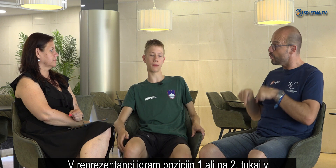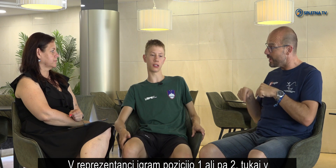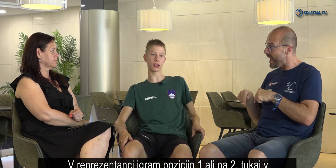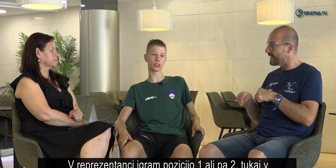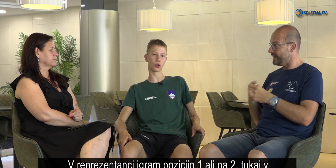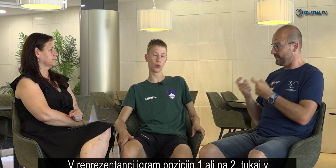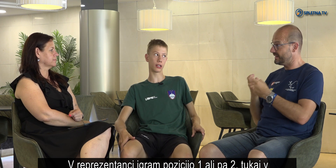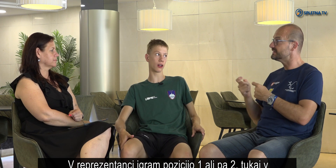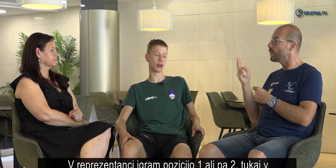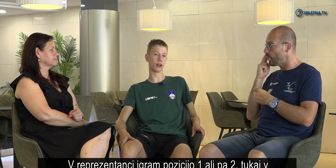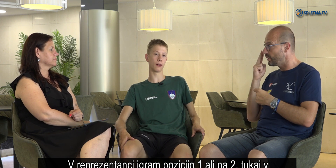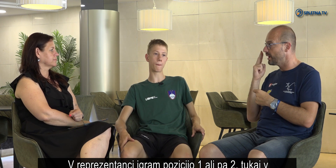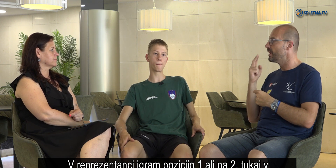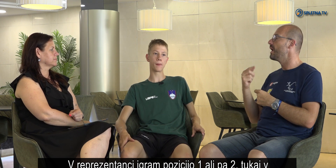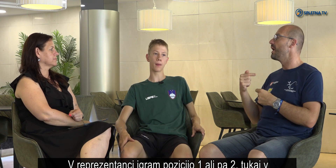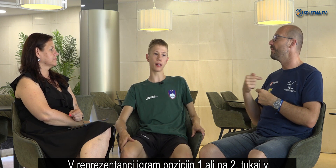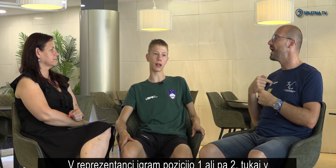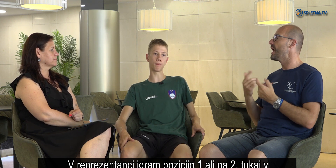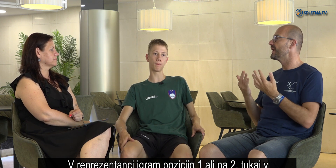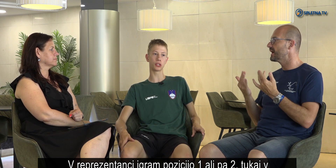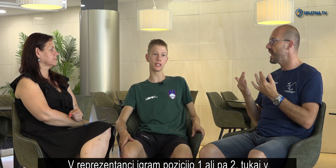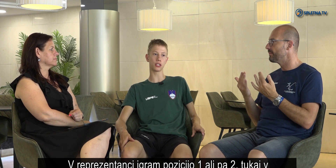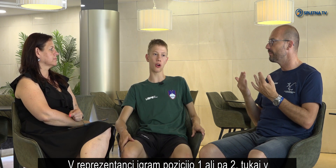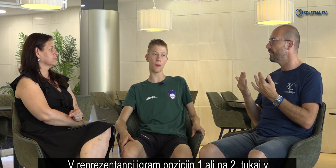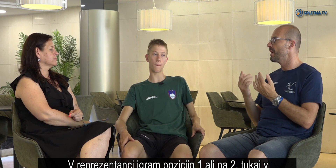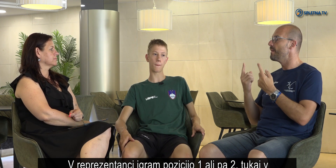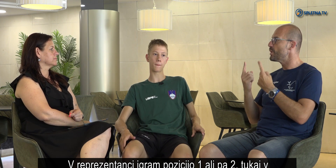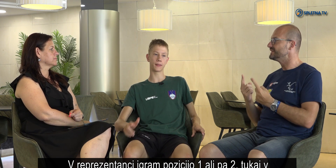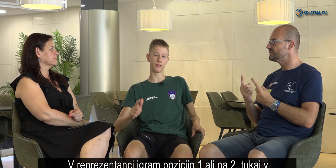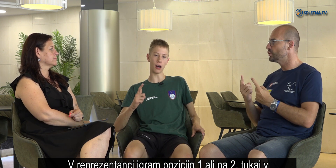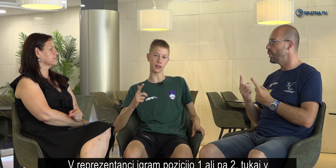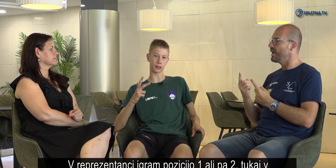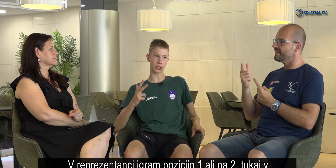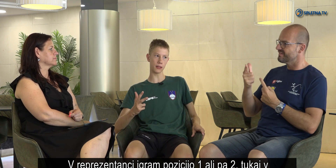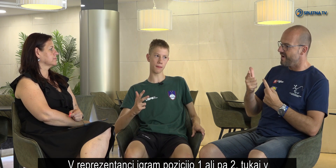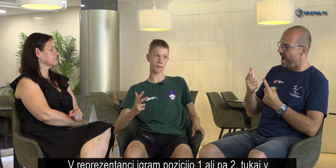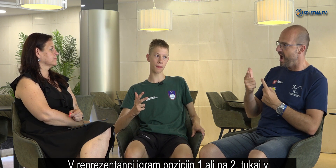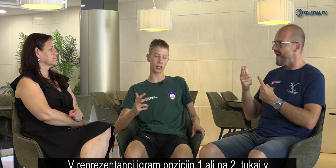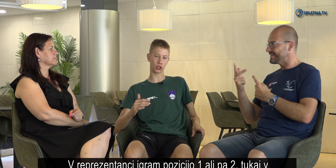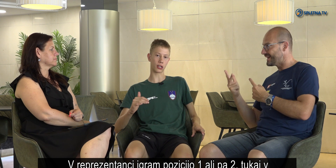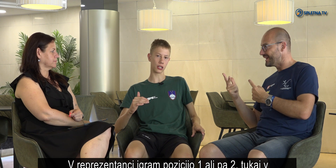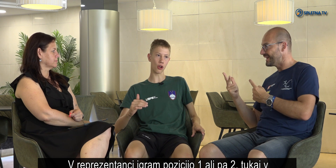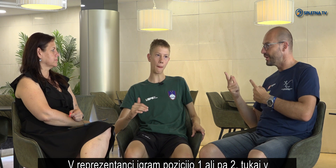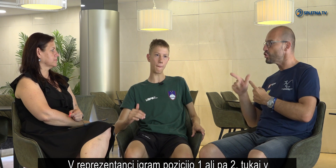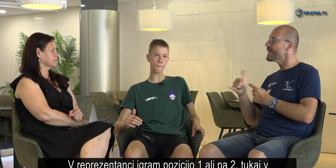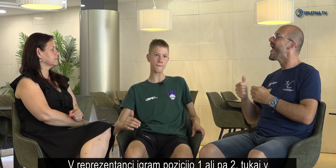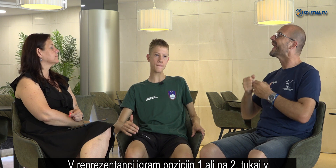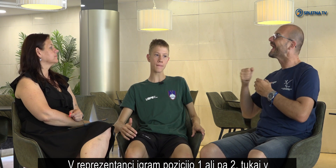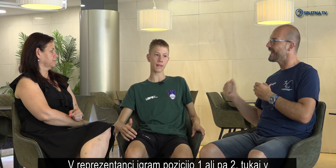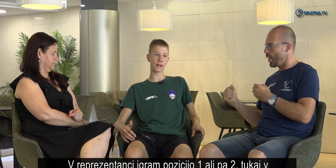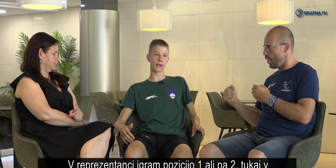v reprezentanci gluhih pa igram pozicijo 2 ali pa 3, to je krilo.